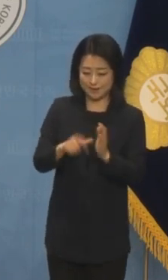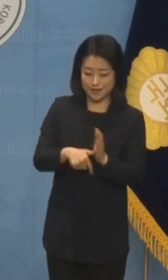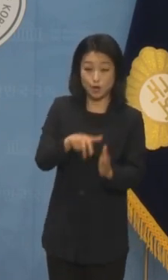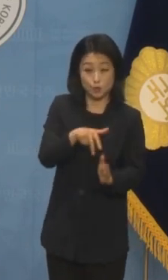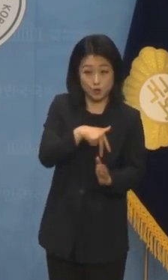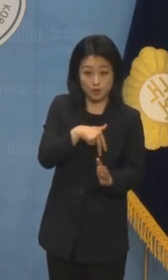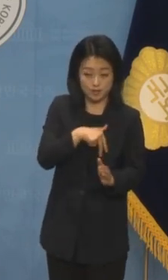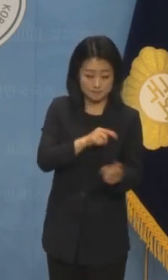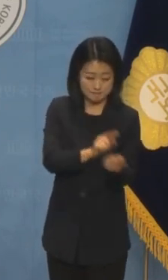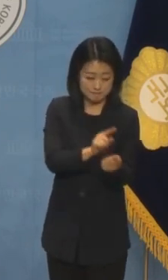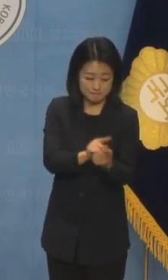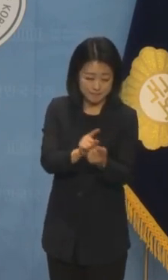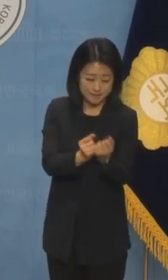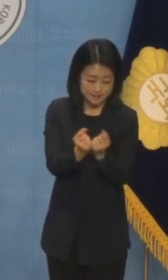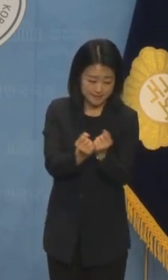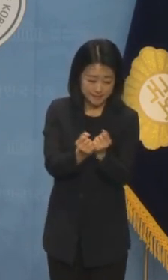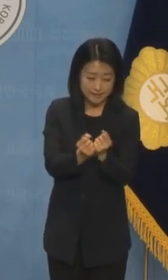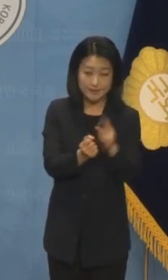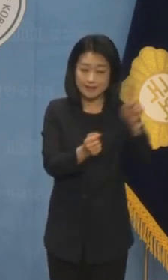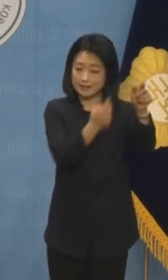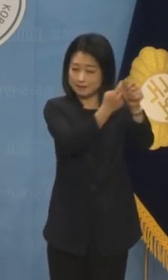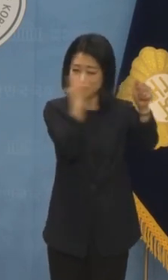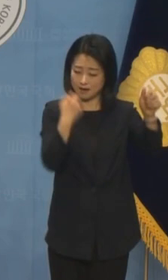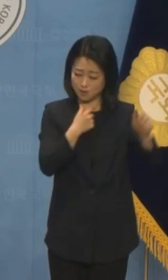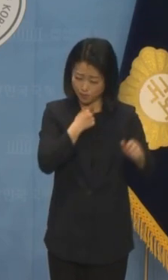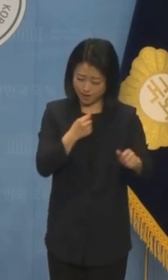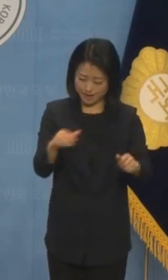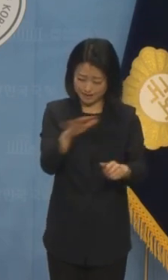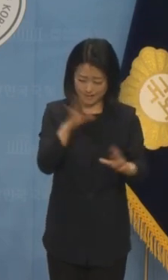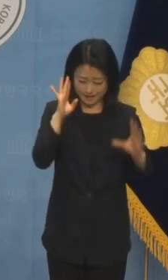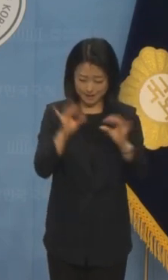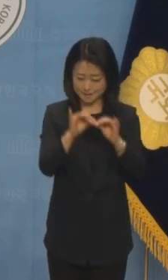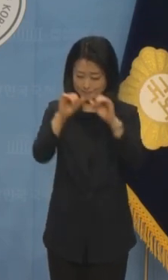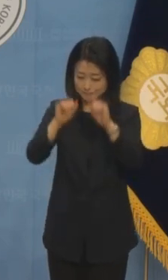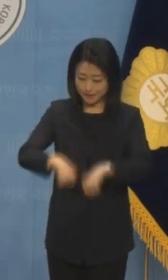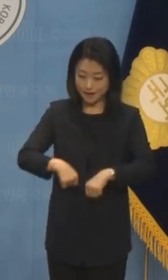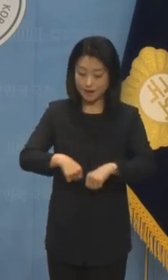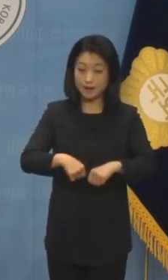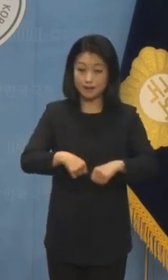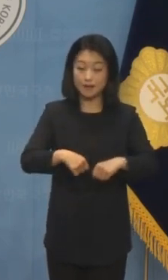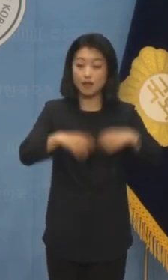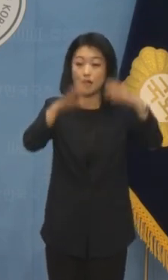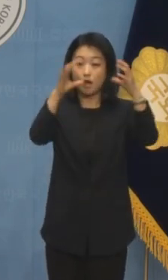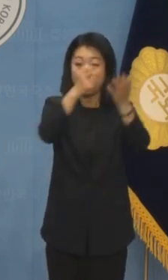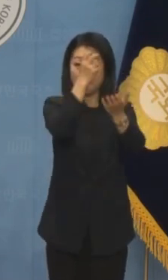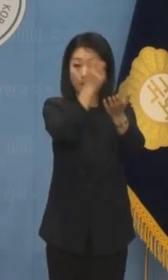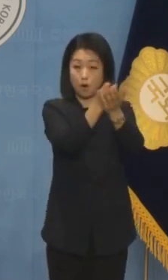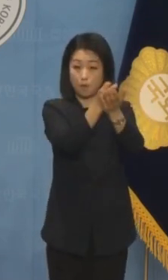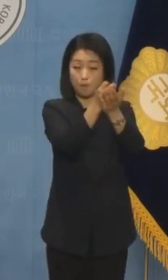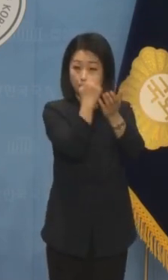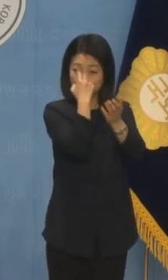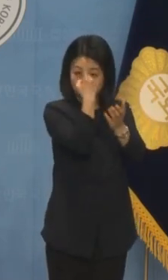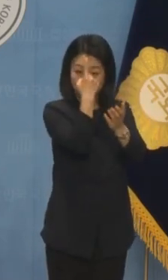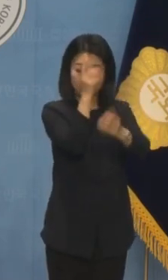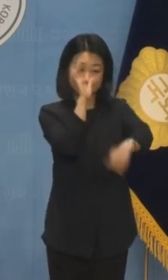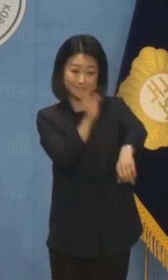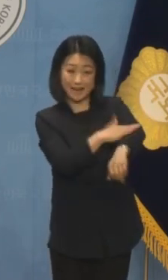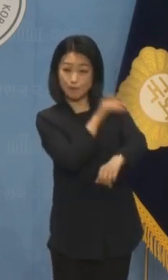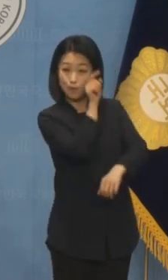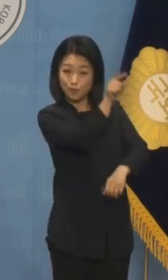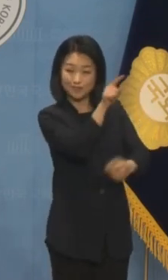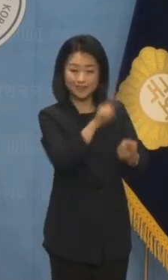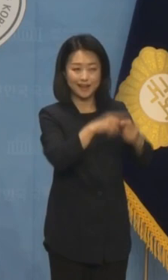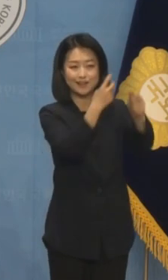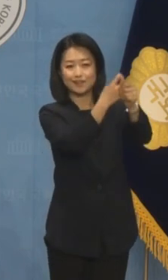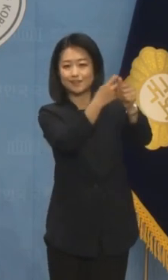의원님들을 설득하고 탄핵으로 당론을 모았고 대통령의 헌법 수호 책임을 묻는 이른바 행상 책임 논리로